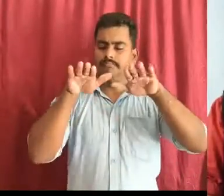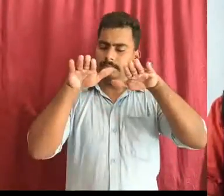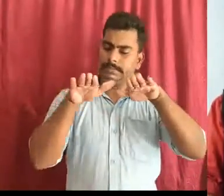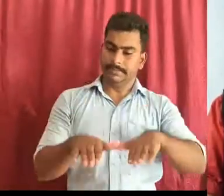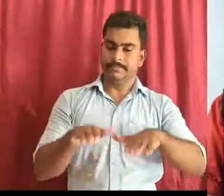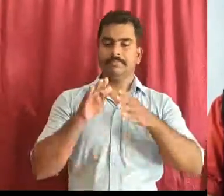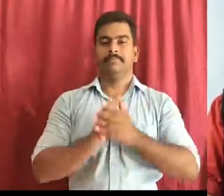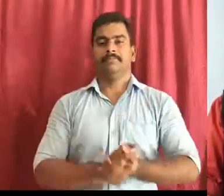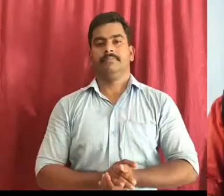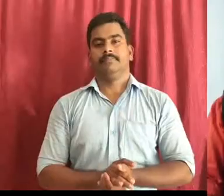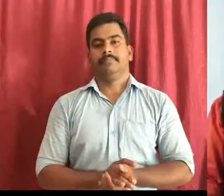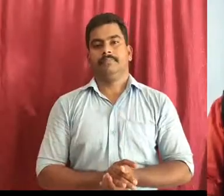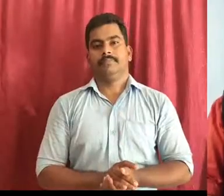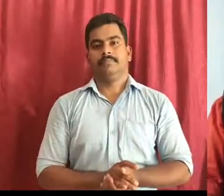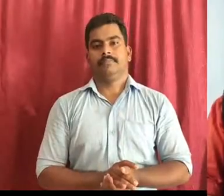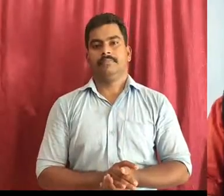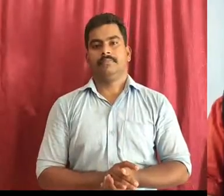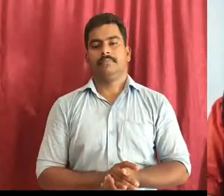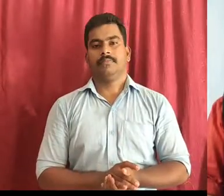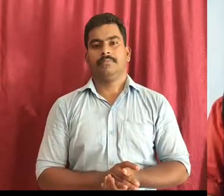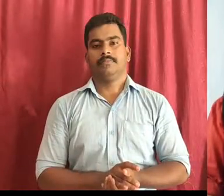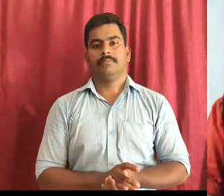വീടുകളിൽ തന്നെ തുടരുക,